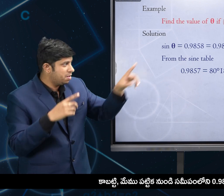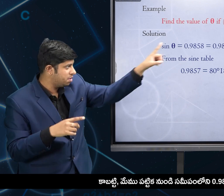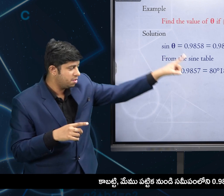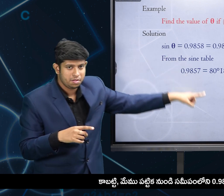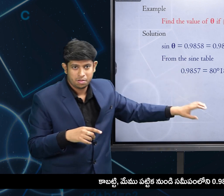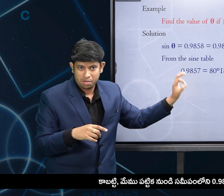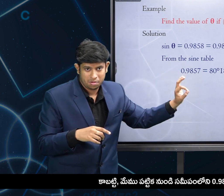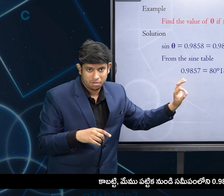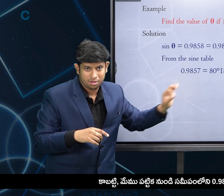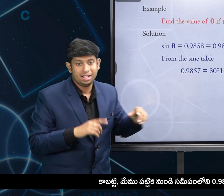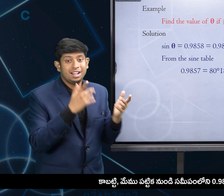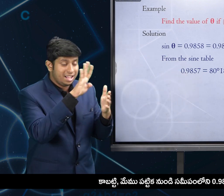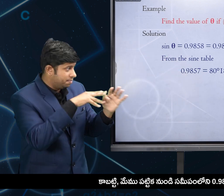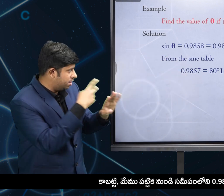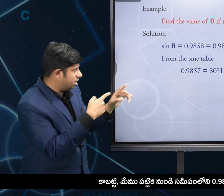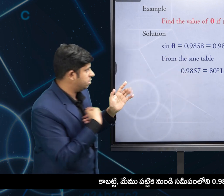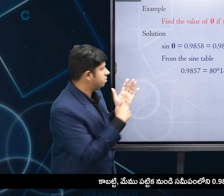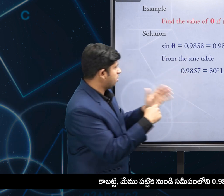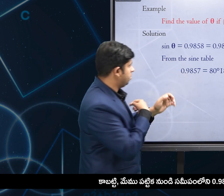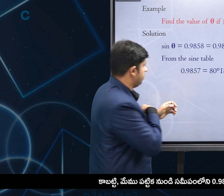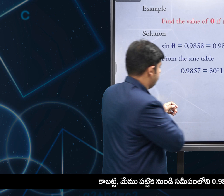0.9858 విలువను ఎంచుకుంటున్నాము.